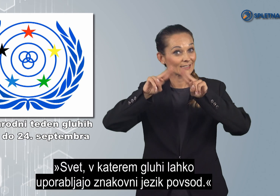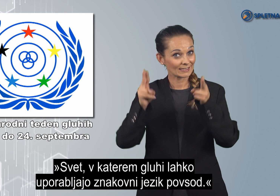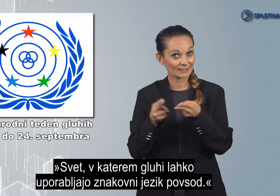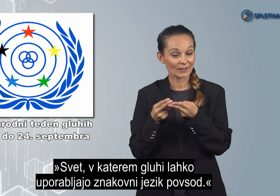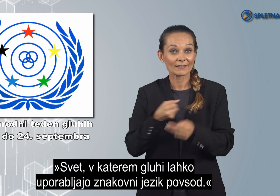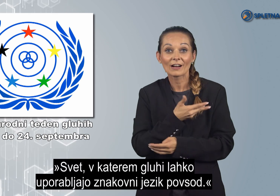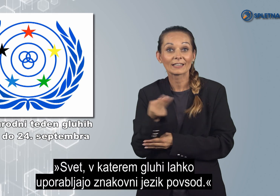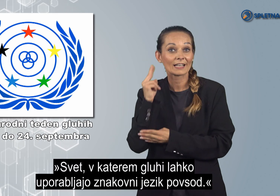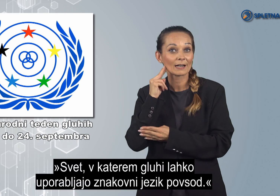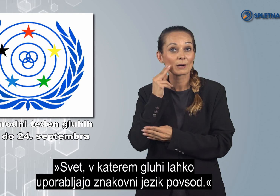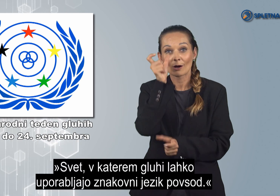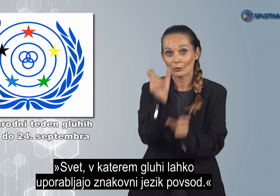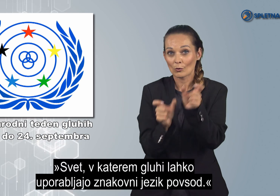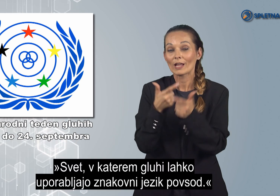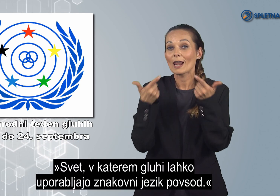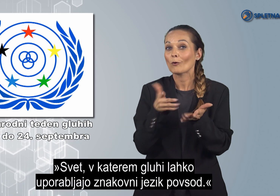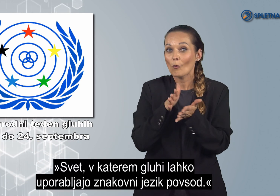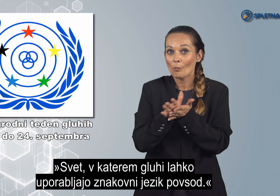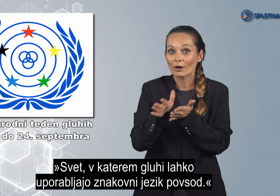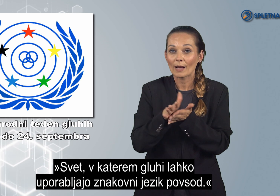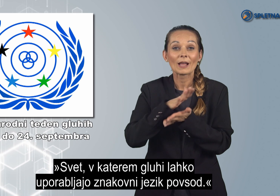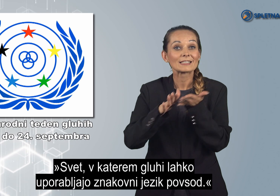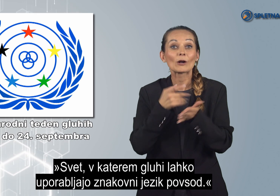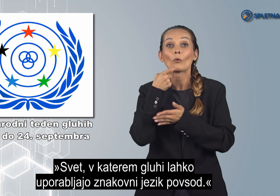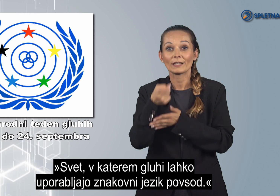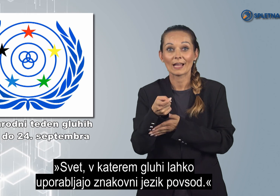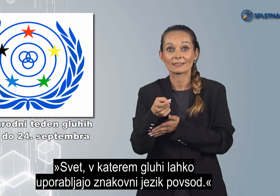Svet, v katerem gluhi lahko uporabljajo znakovni jezik povsod.